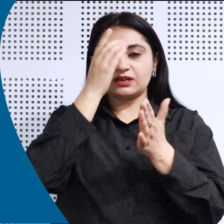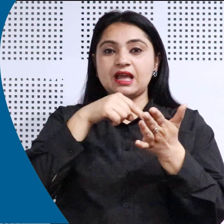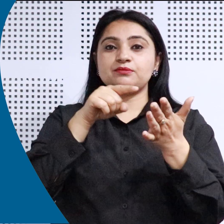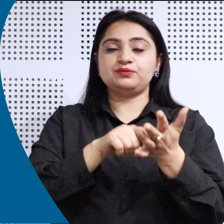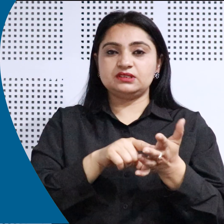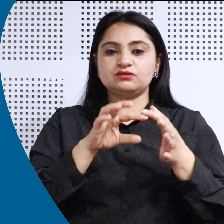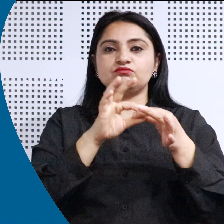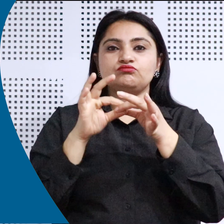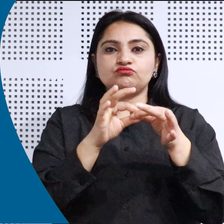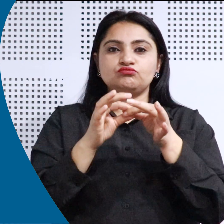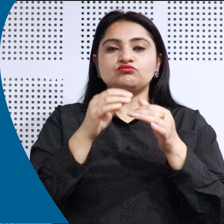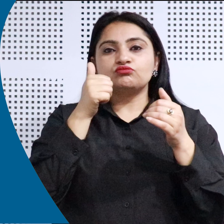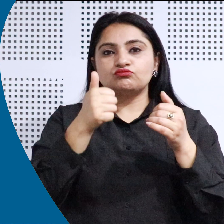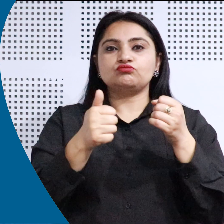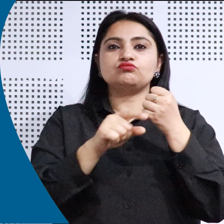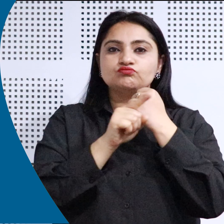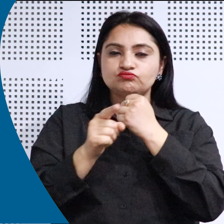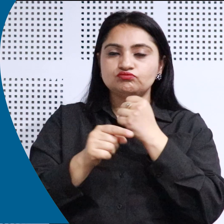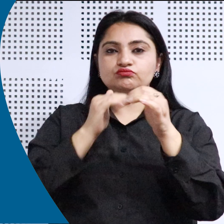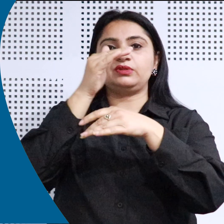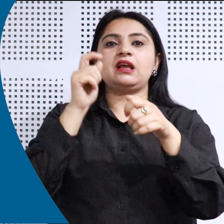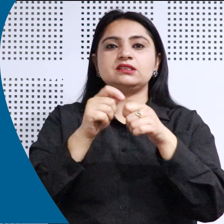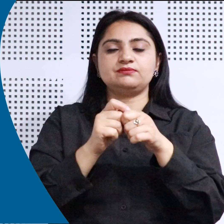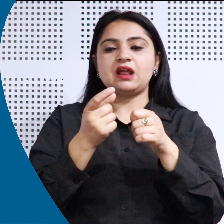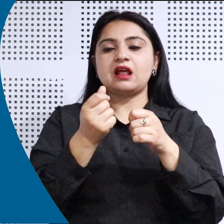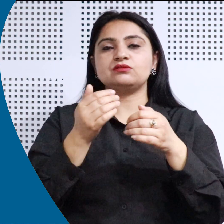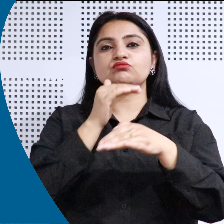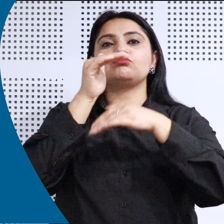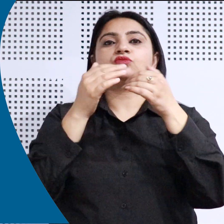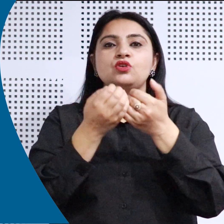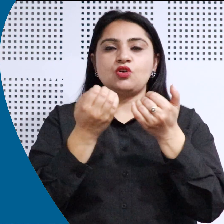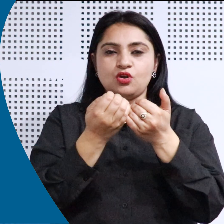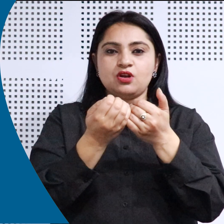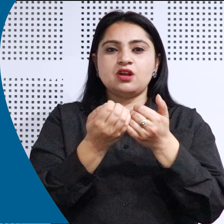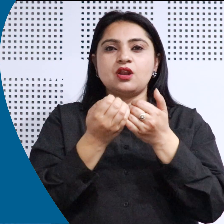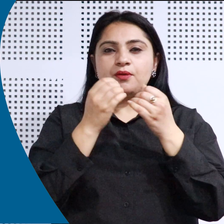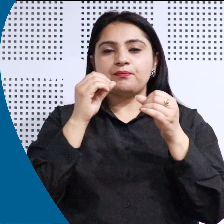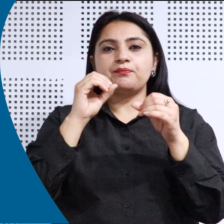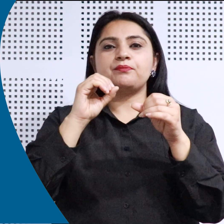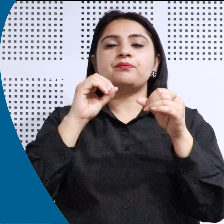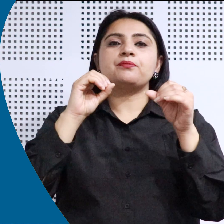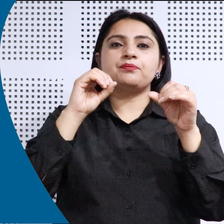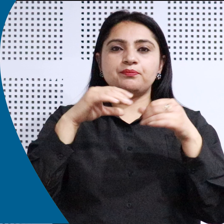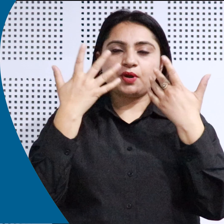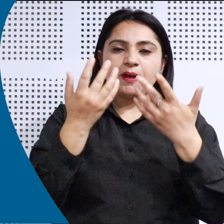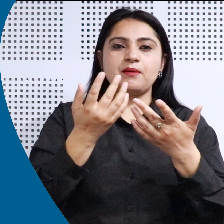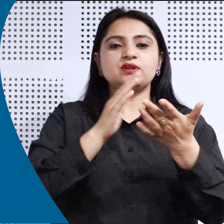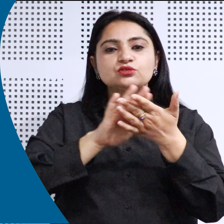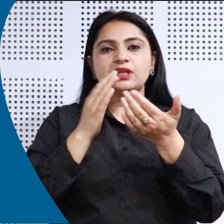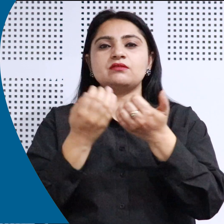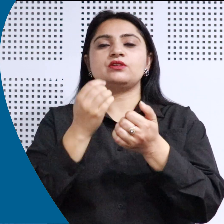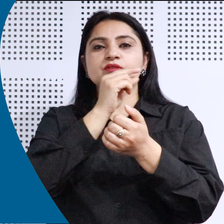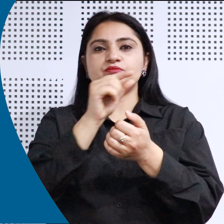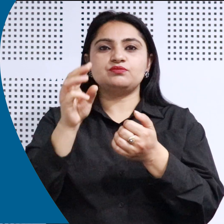हुने समन्वयले सुशासन, विकास निर्माण र आर्थिक समृद्धिमा पार्ने प्रभाव र सुधार गर्नुपर्ने पक्षका बारेमा आजको